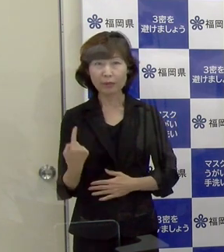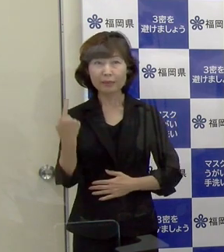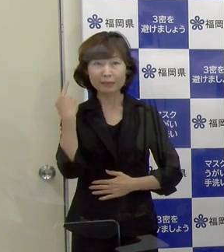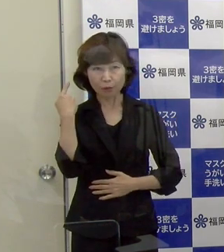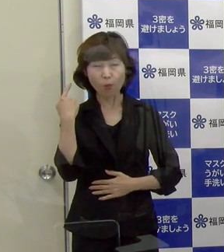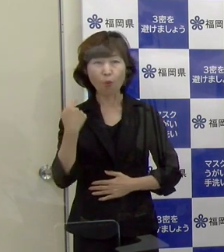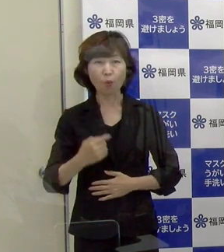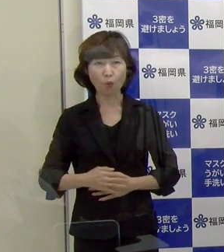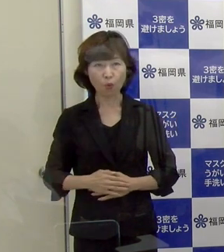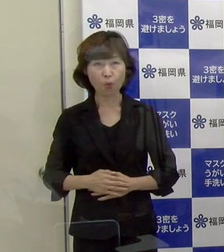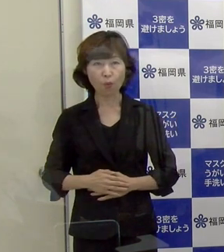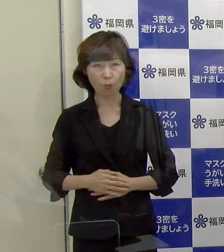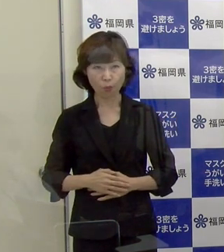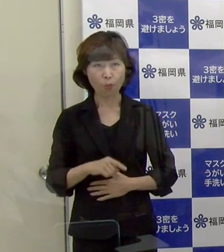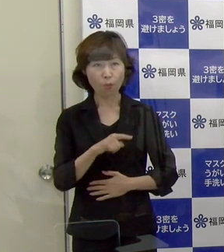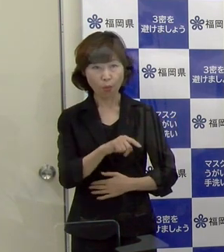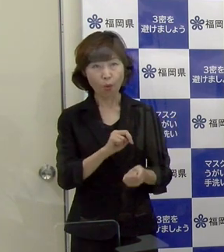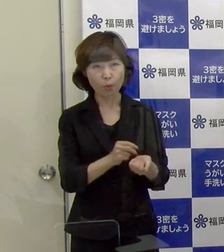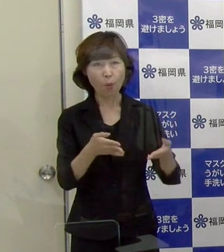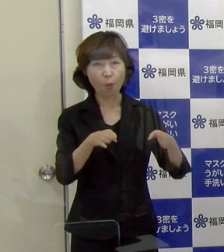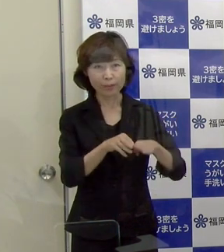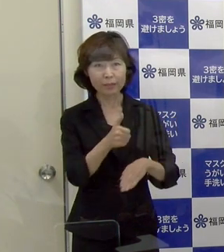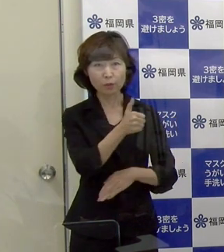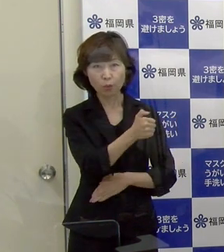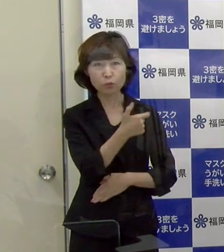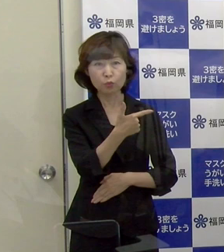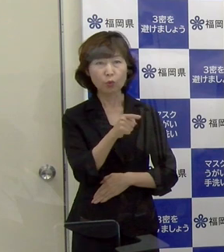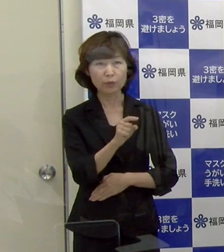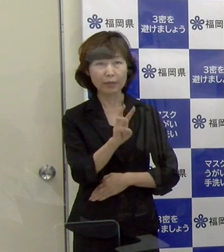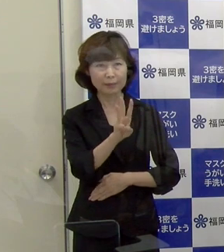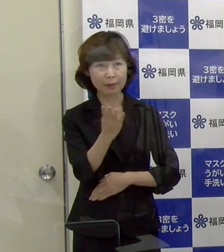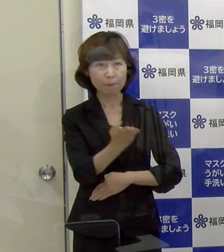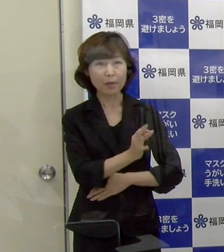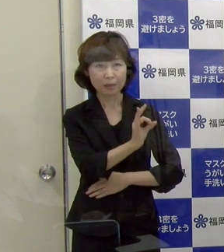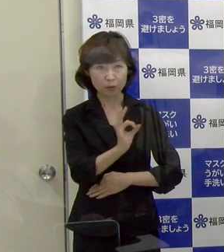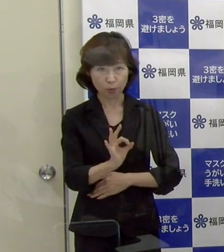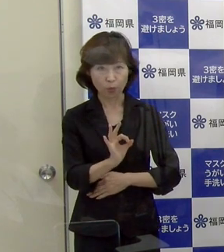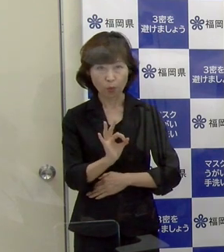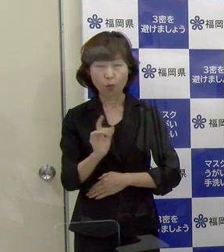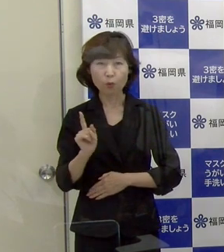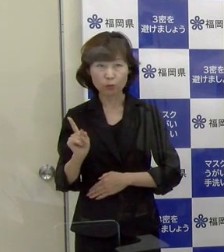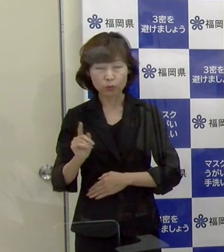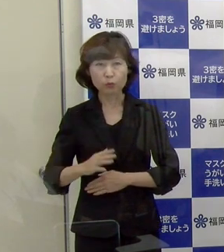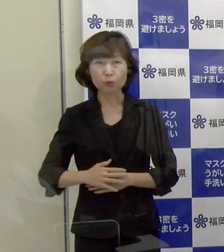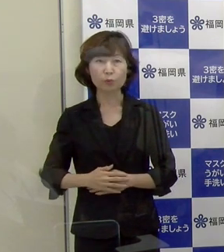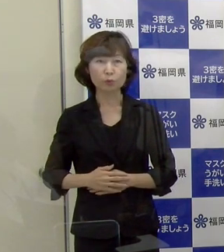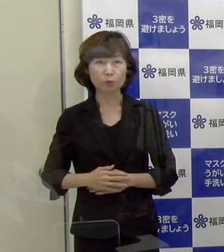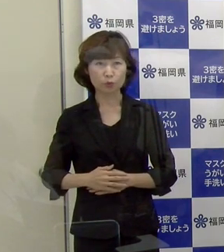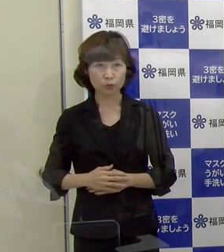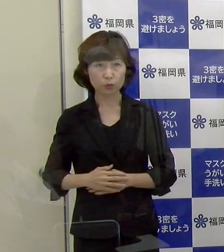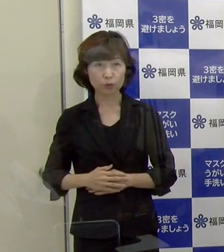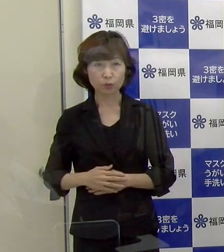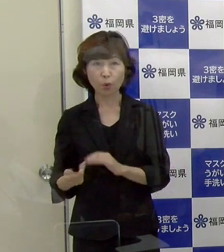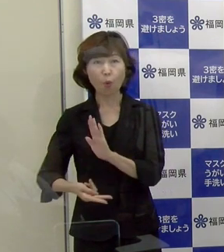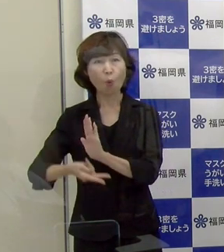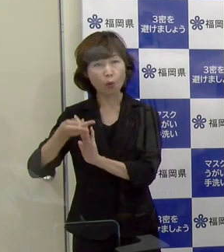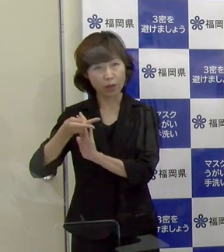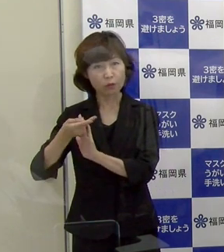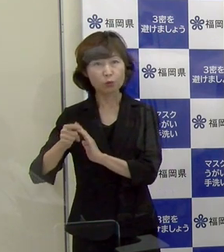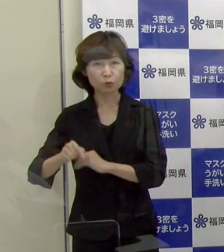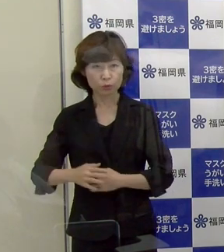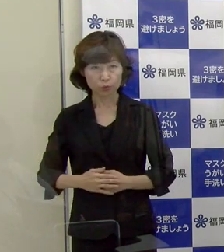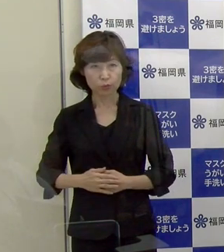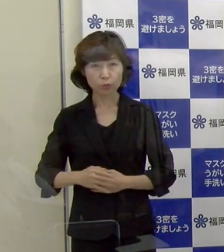時点では病床収率は56.3%宿泊し療養施設ホテルの稼働率